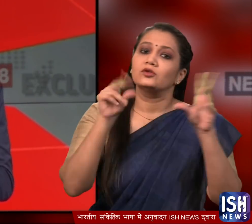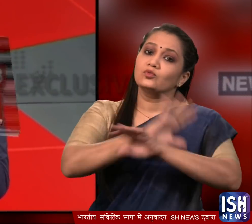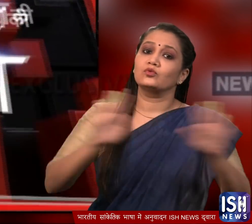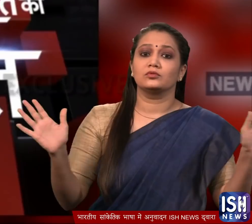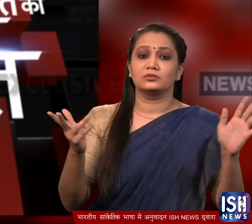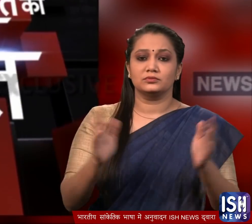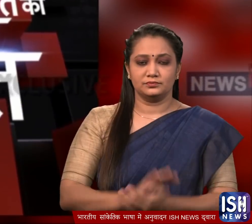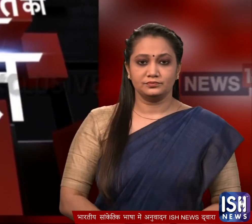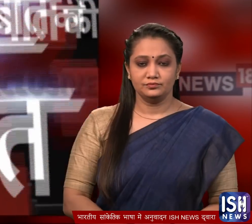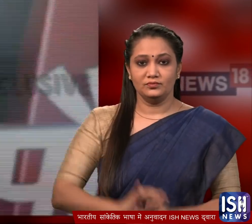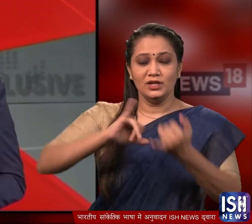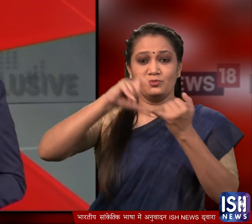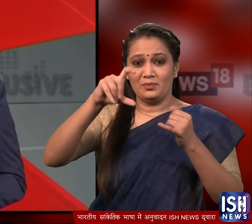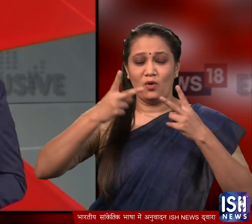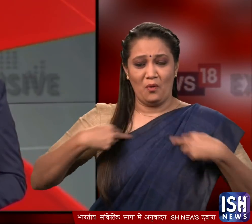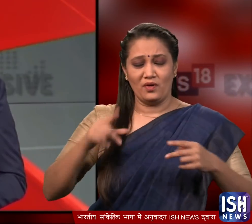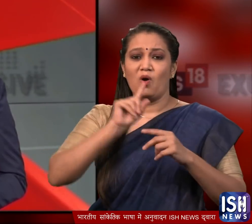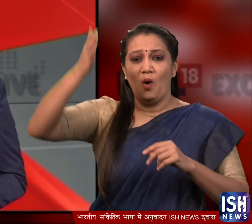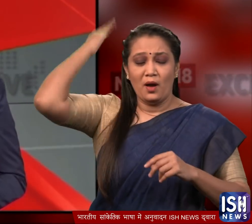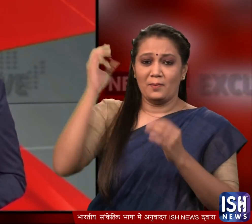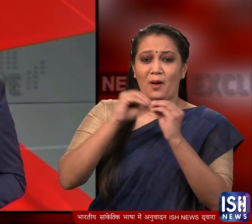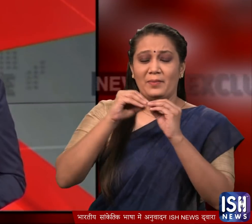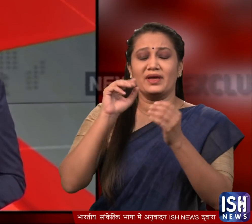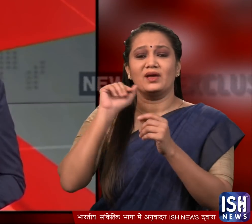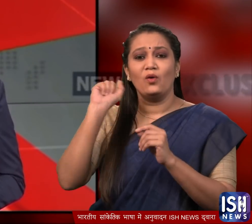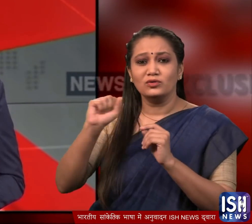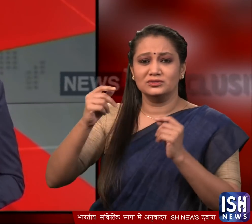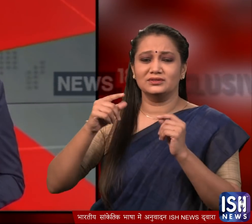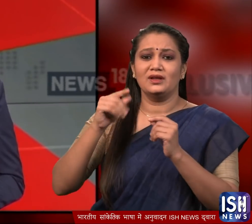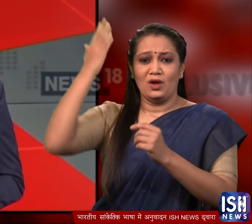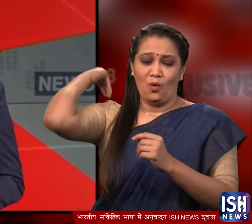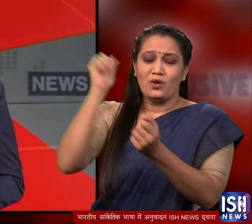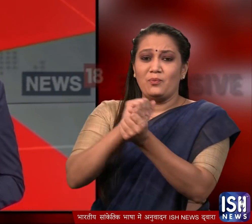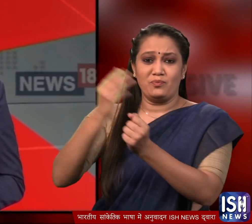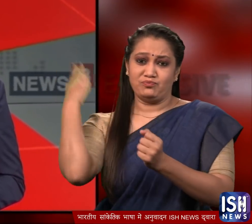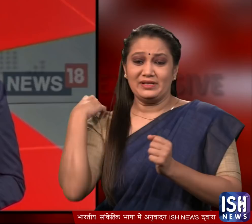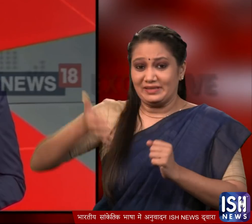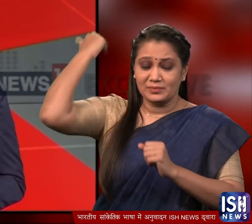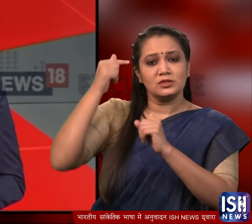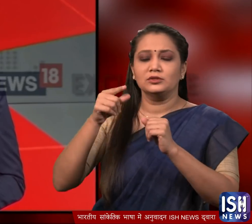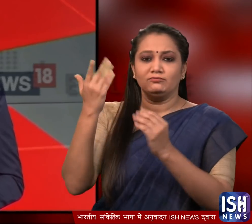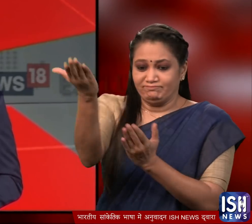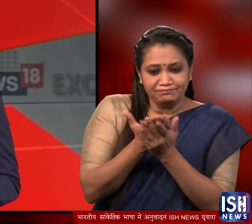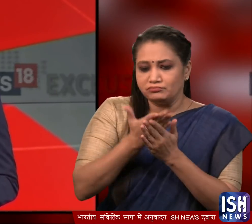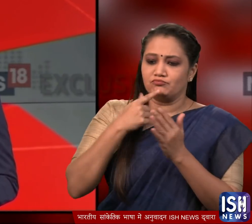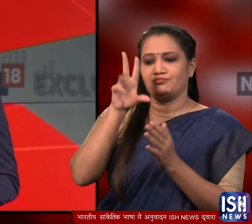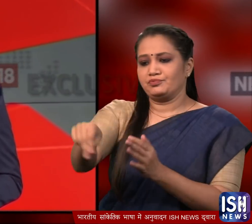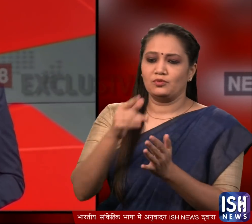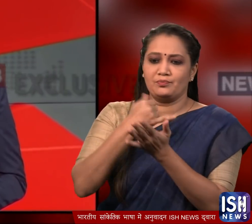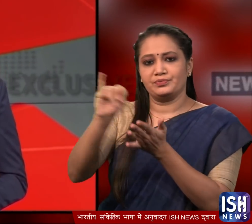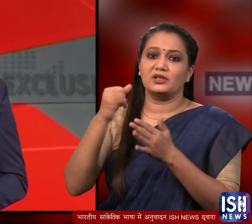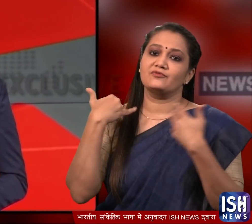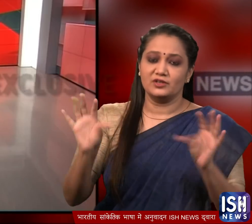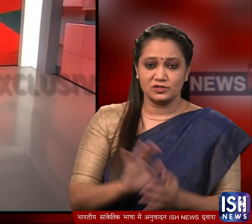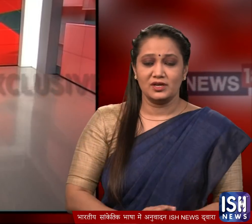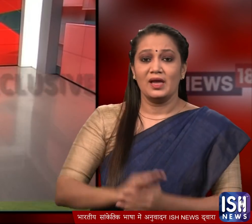बस में घुसने भी नहीं देंगे। सुप्रीम कोर्ट ने मुंबई के पूर्व पुलिस कमिश्नर परमबीर सिंह की याचिका पर सुनवाई करने से इनकार कर दिया। न्यूज 18 के अनुराग